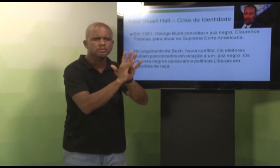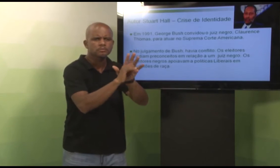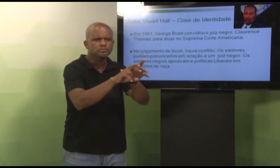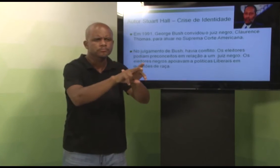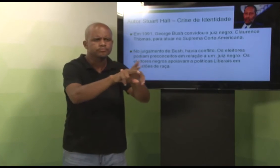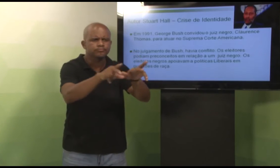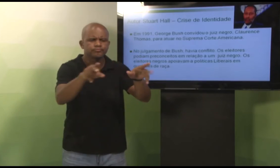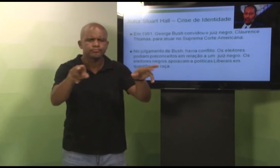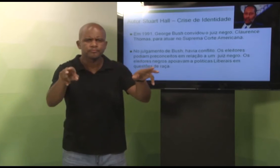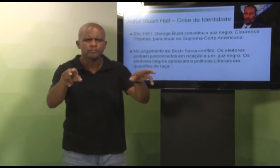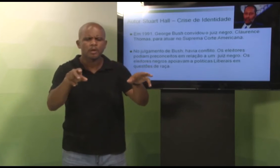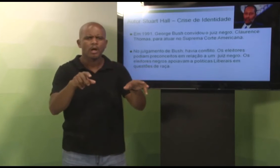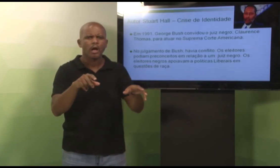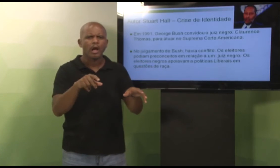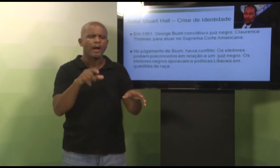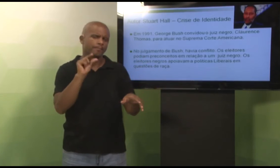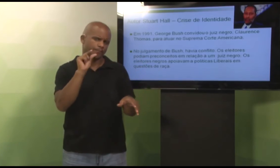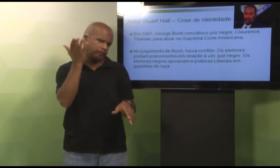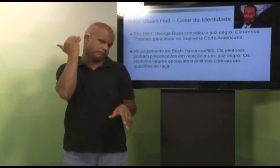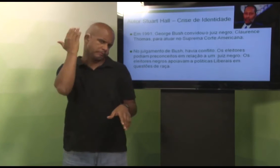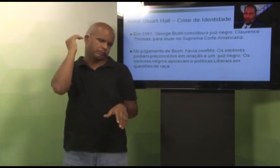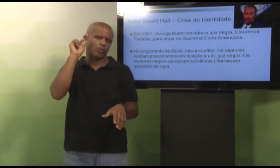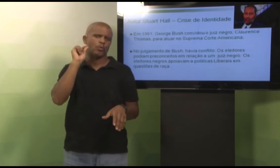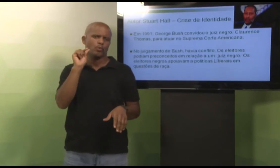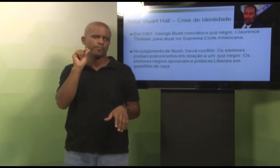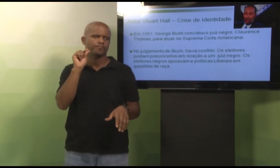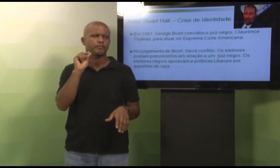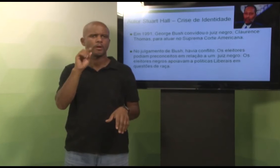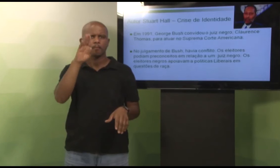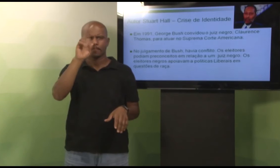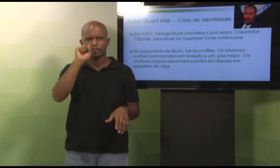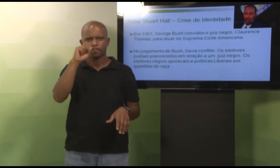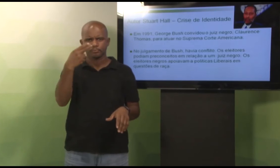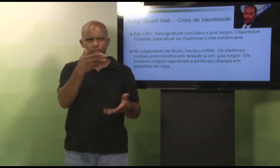tem um determinado povo que é composto por várias identidades.